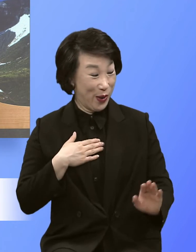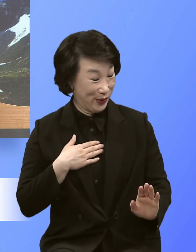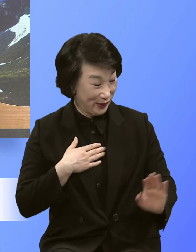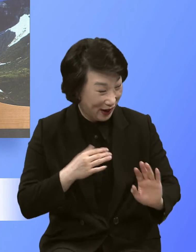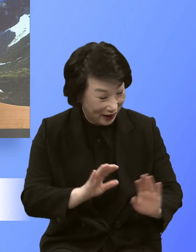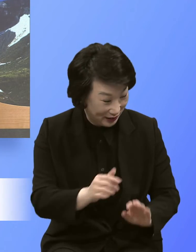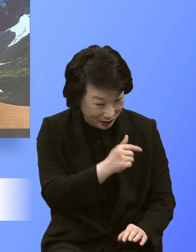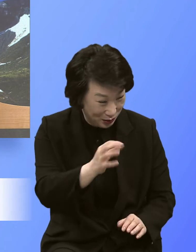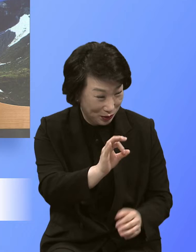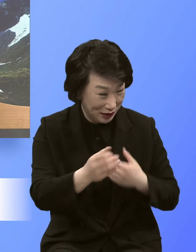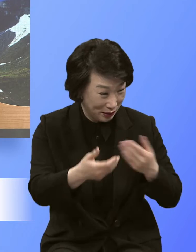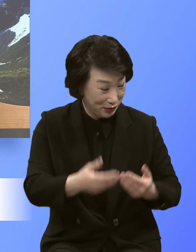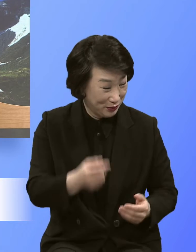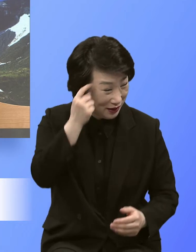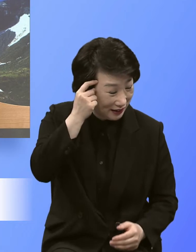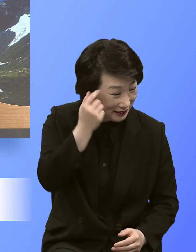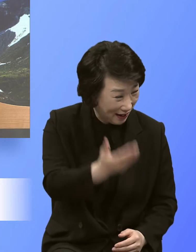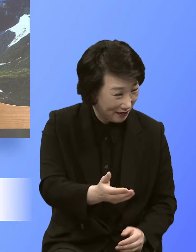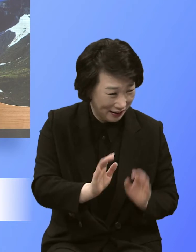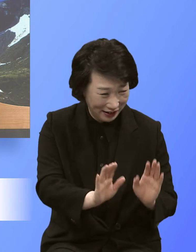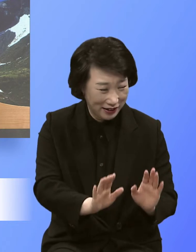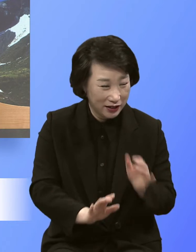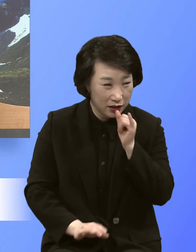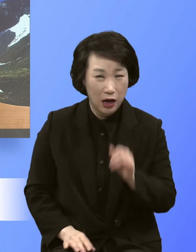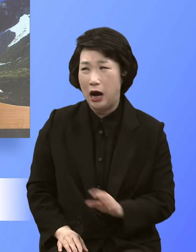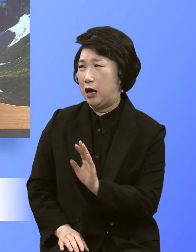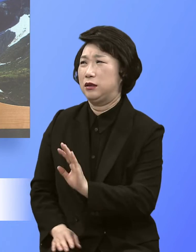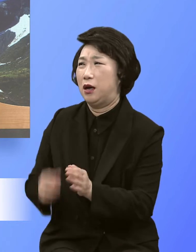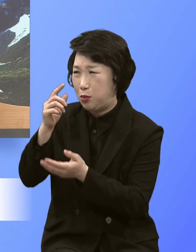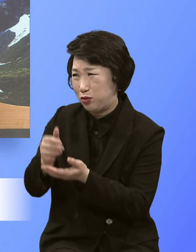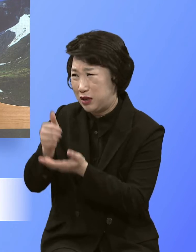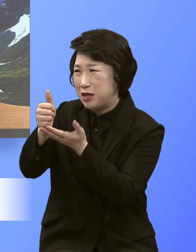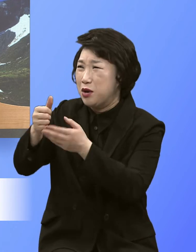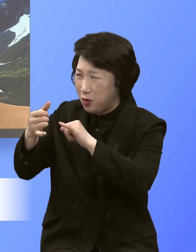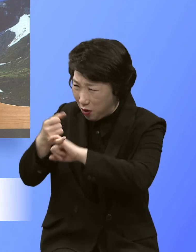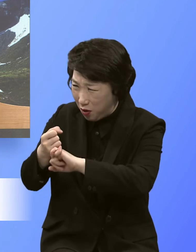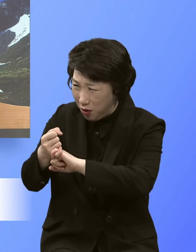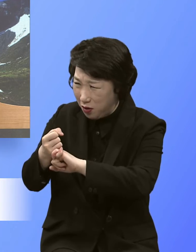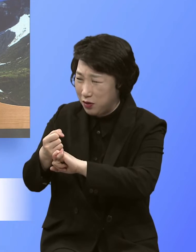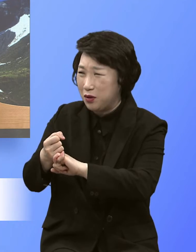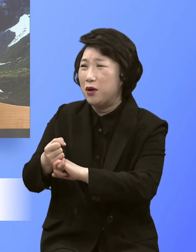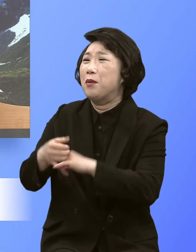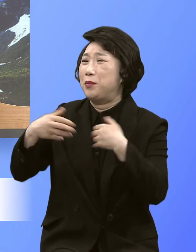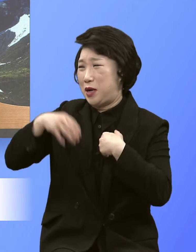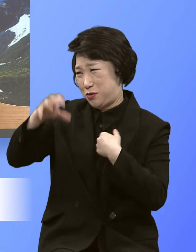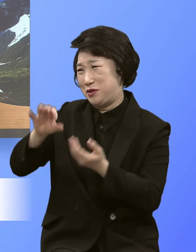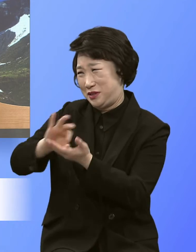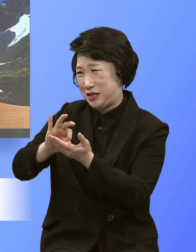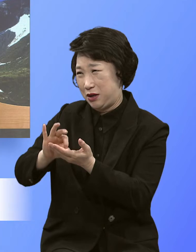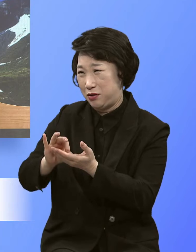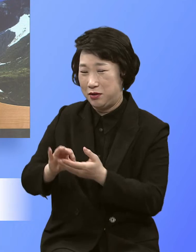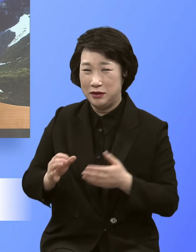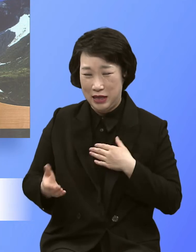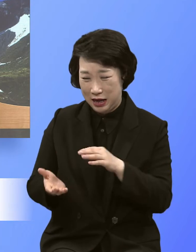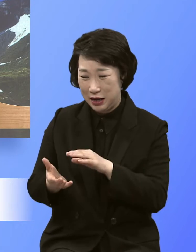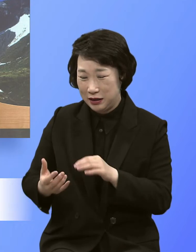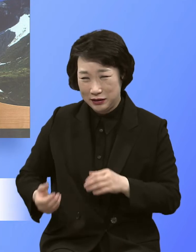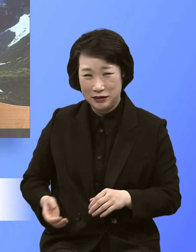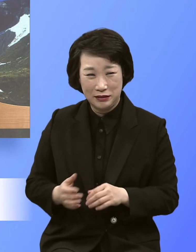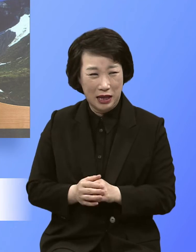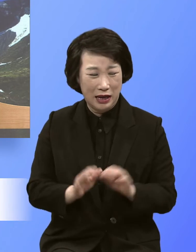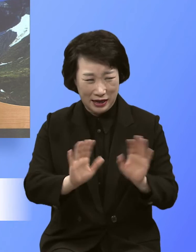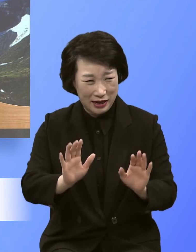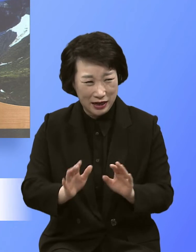큰 돈을 어떻게 주냐? 그랬더니 목사님 용돈 쓰리 손에다 쥐어줍니다.